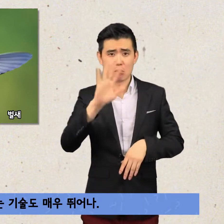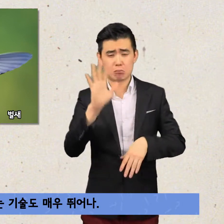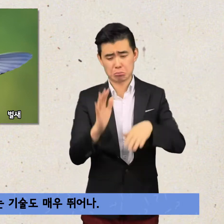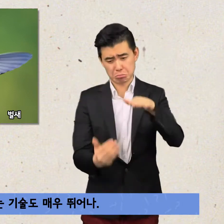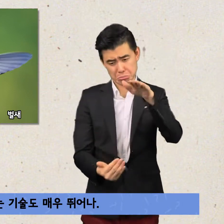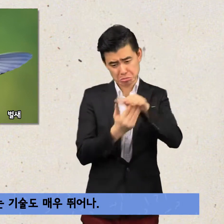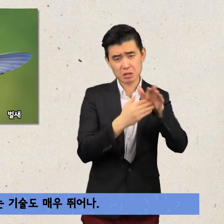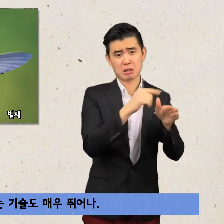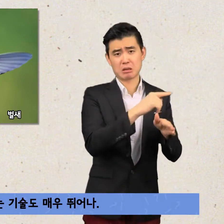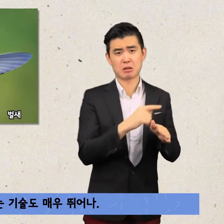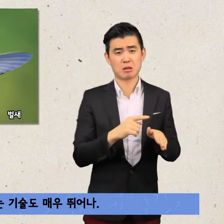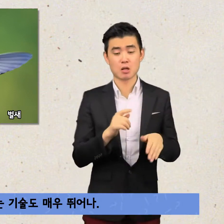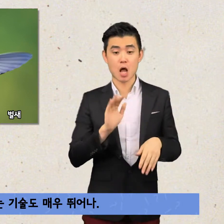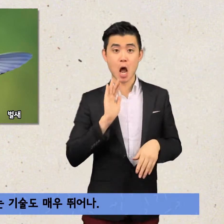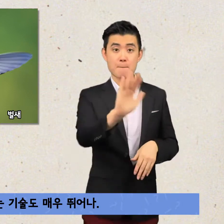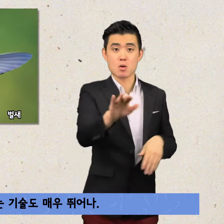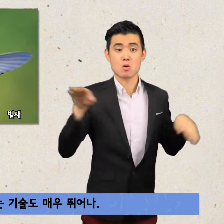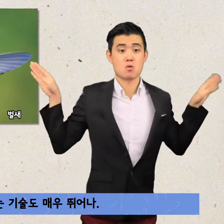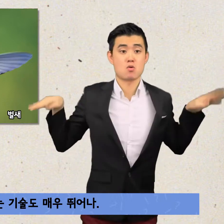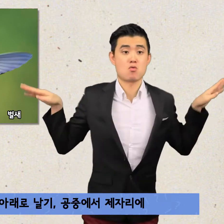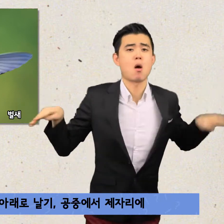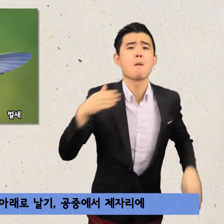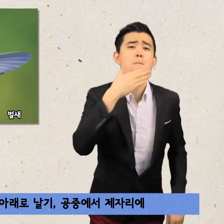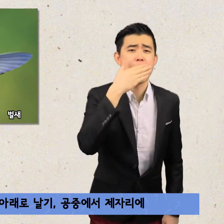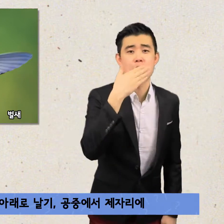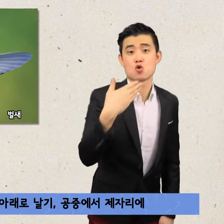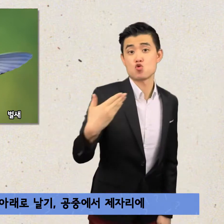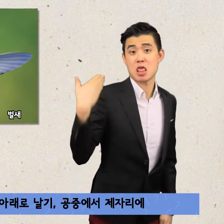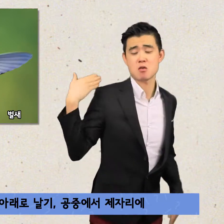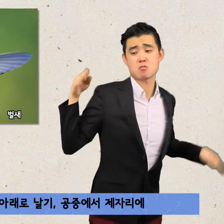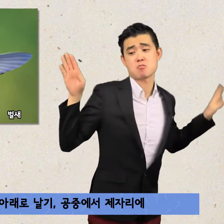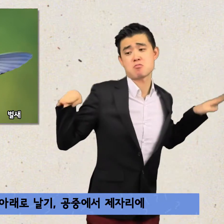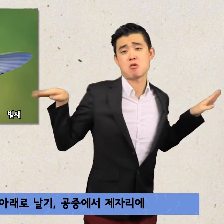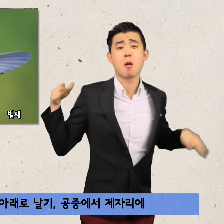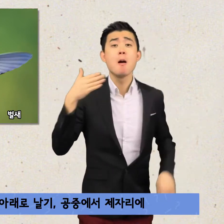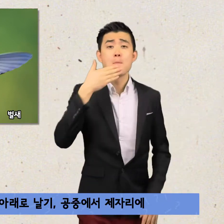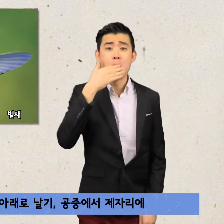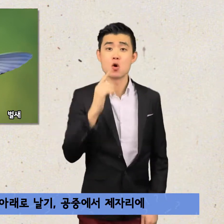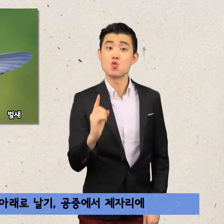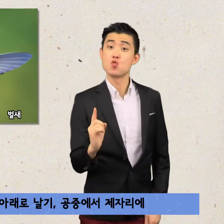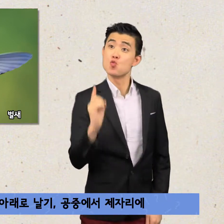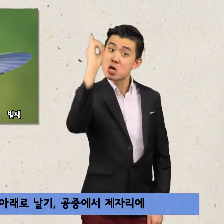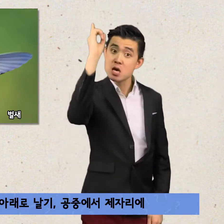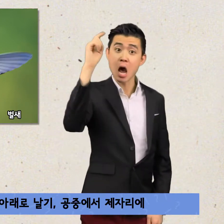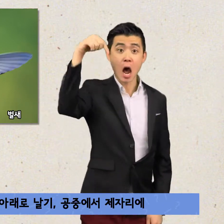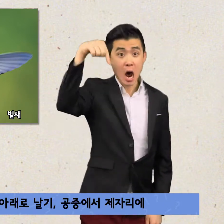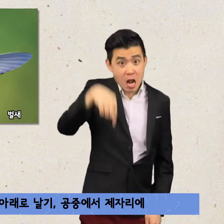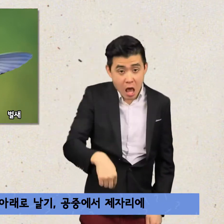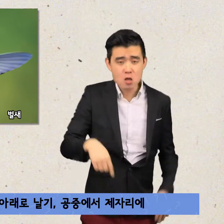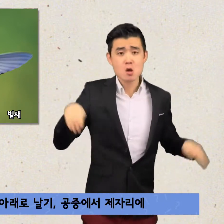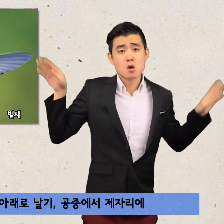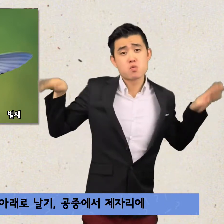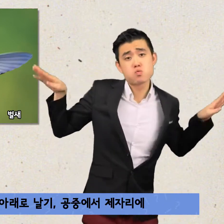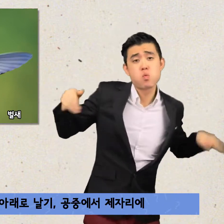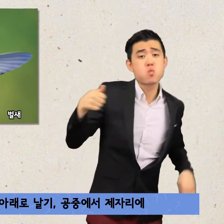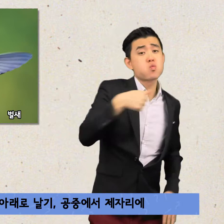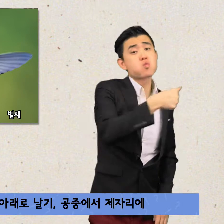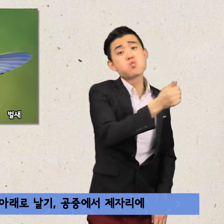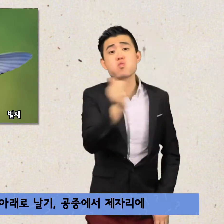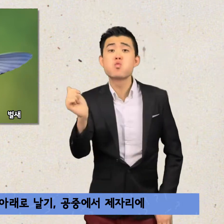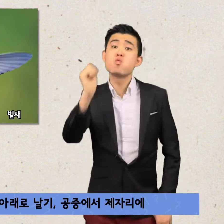벌새는 나는 기술도 매우 뛰어나 앞으로, 뒤로, 위로, 아래로